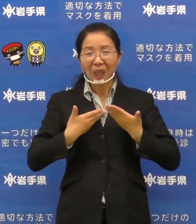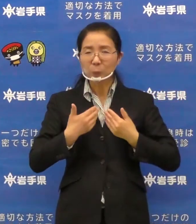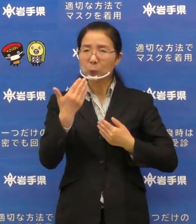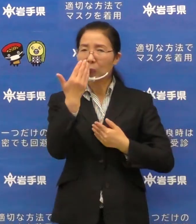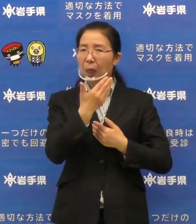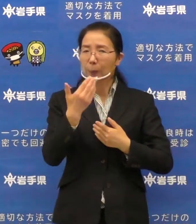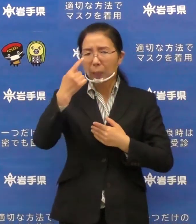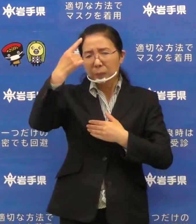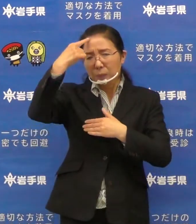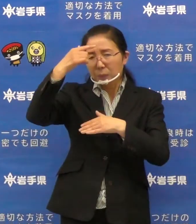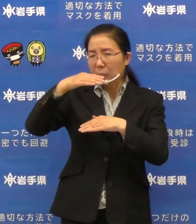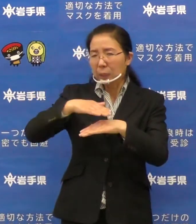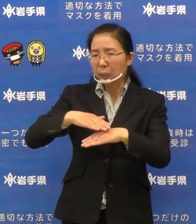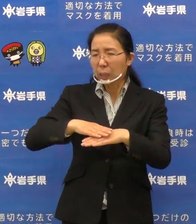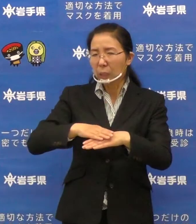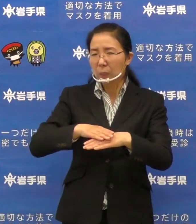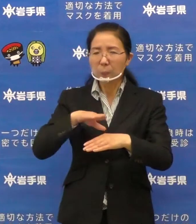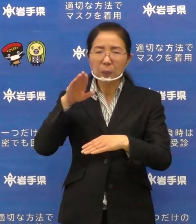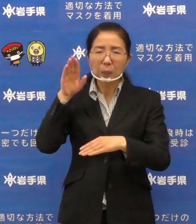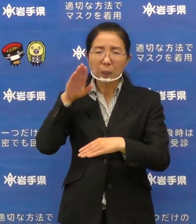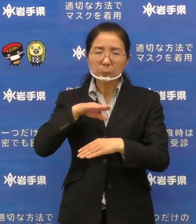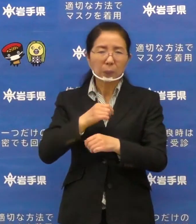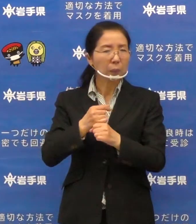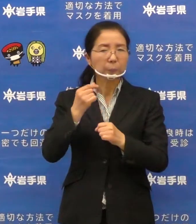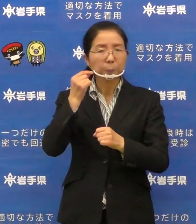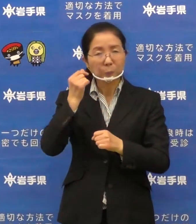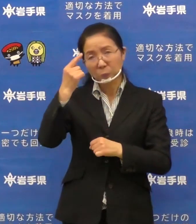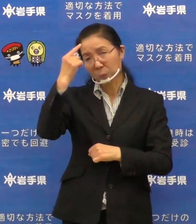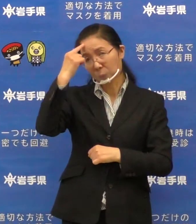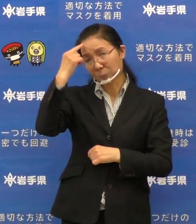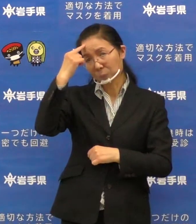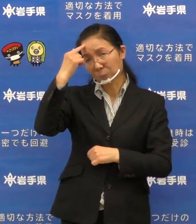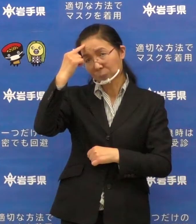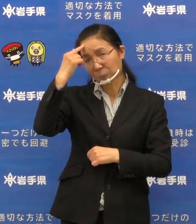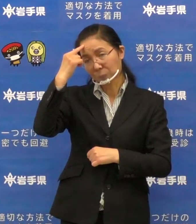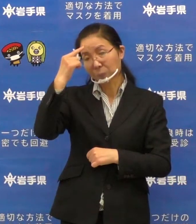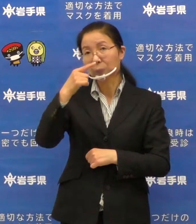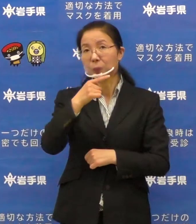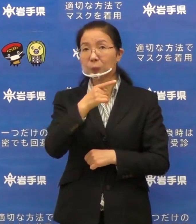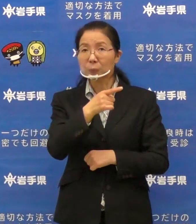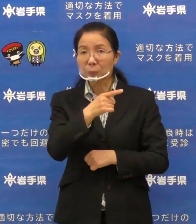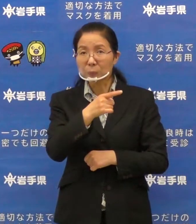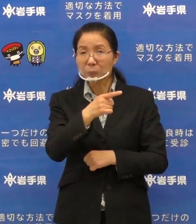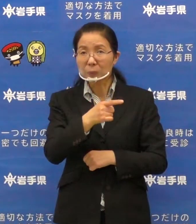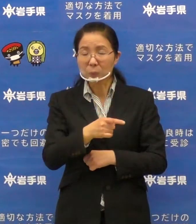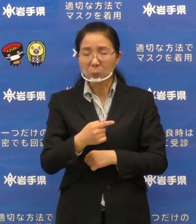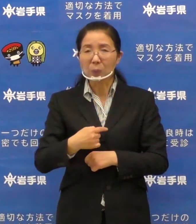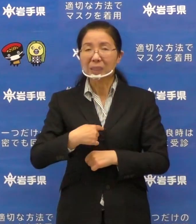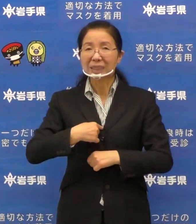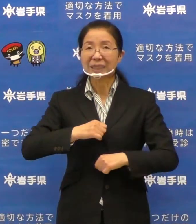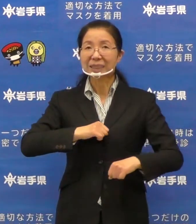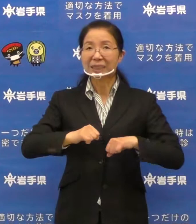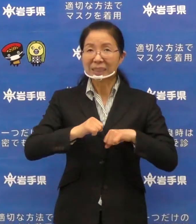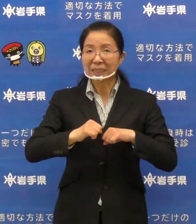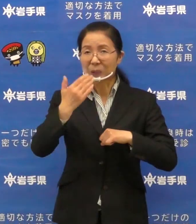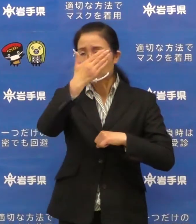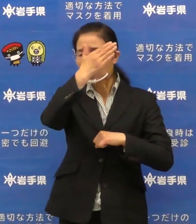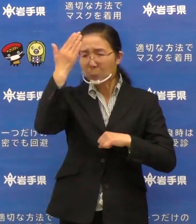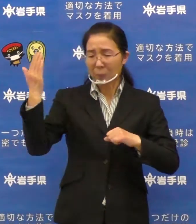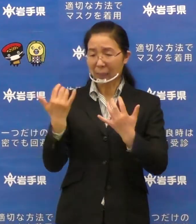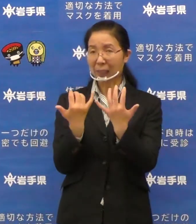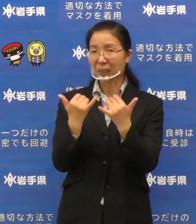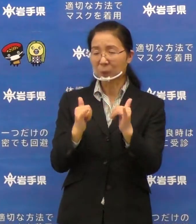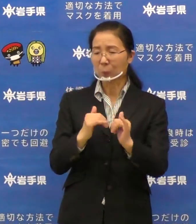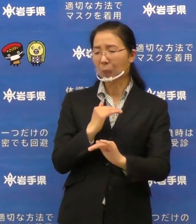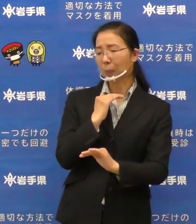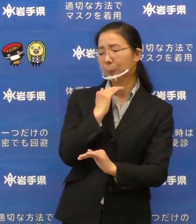るとこううまくいかないんだと思いますね。ですからそういう生きのいい若い人が出てくるのを待